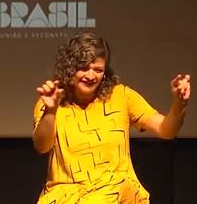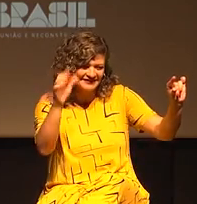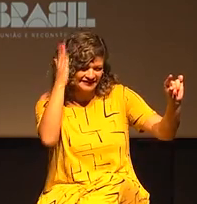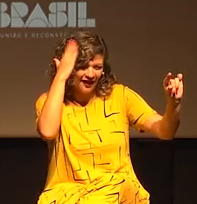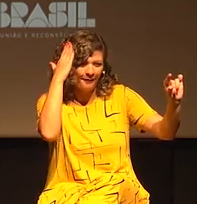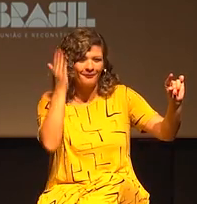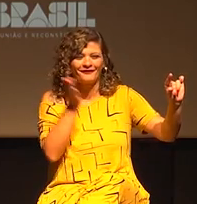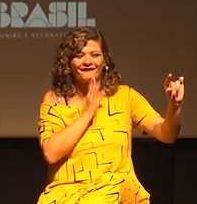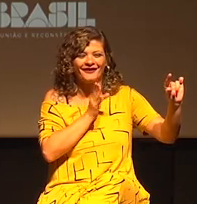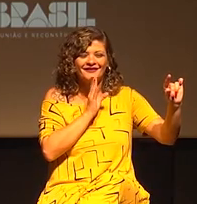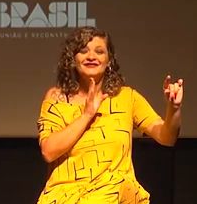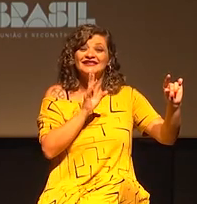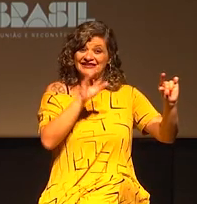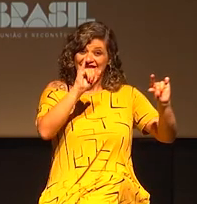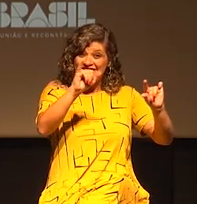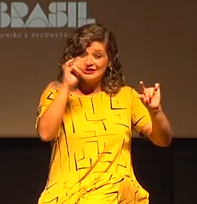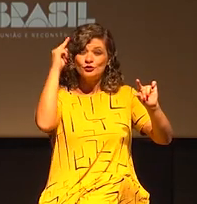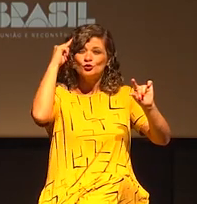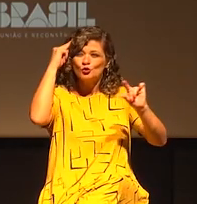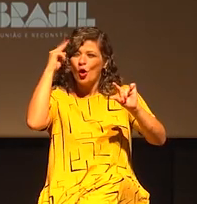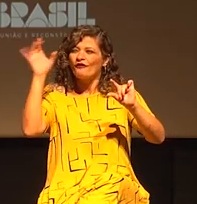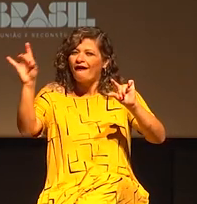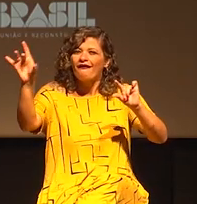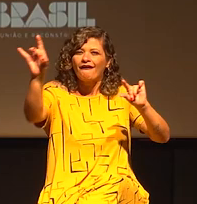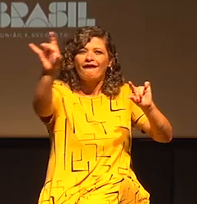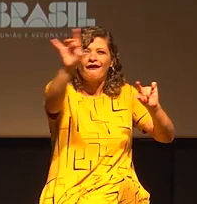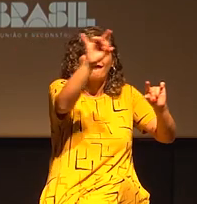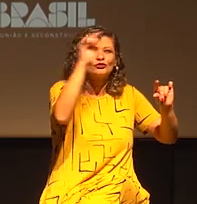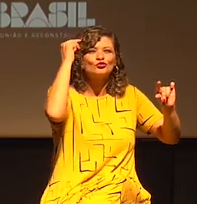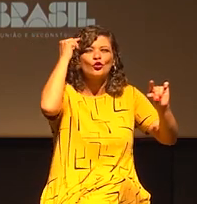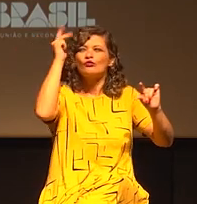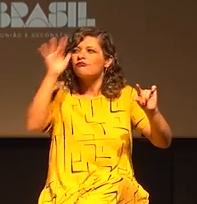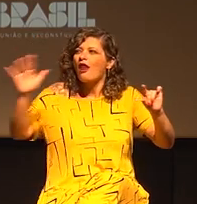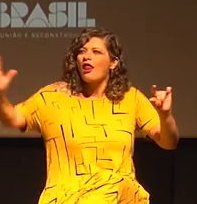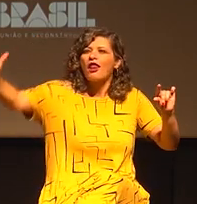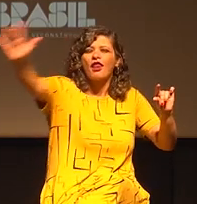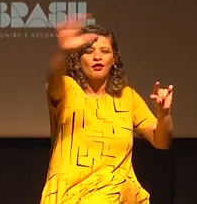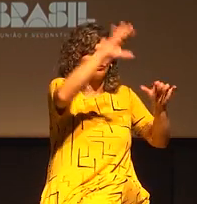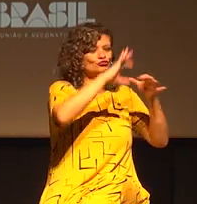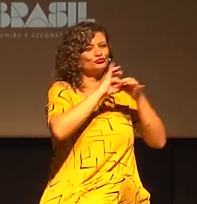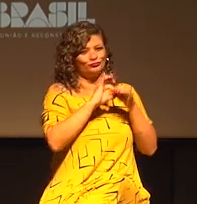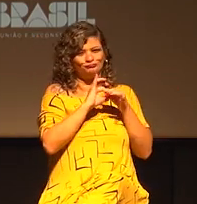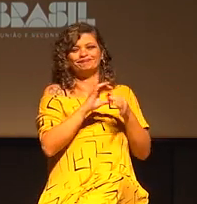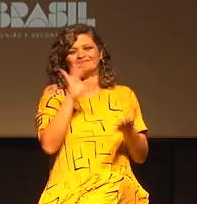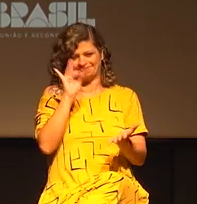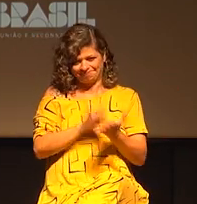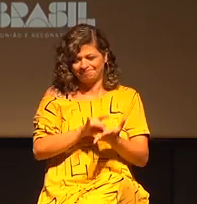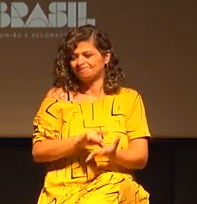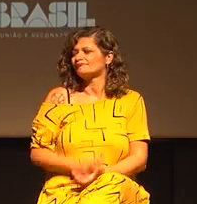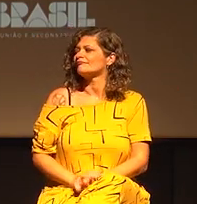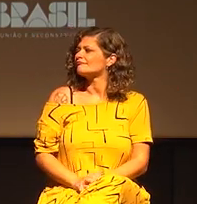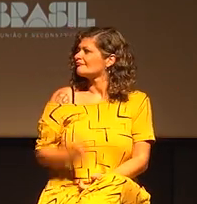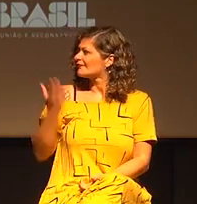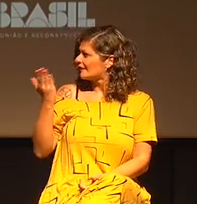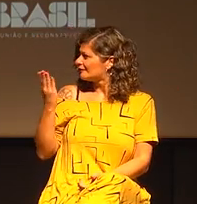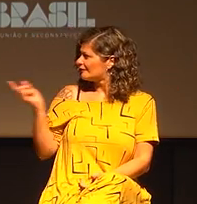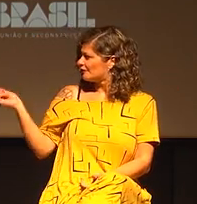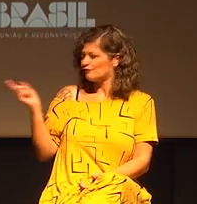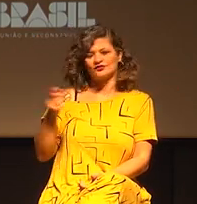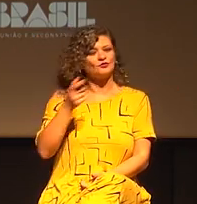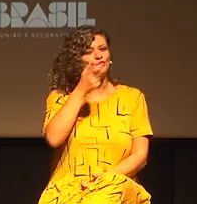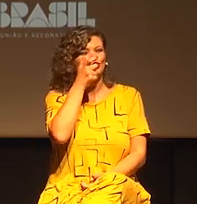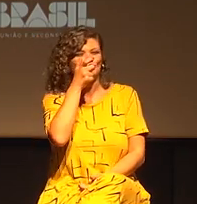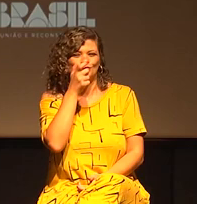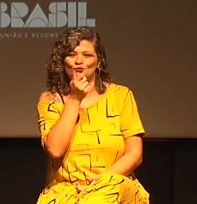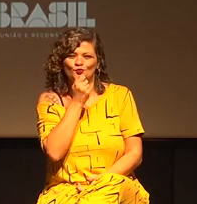clássica se torna realidade bom Ju eu queria Juliana né trazer um pouco já que você não viu o